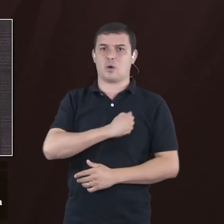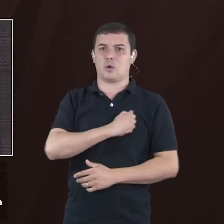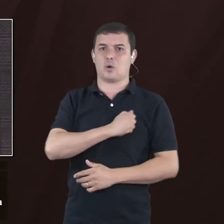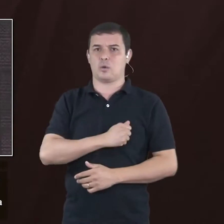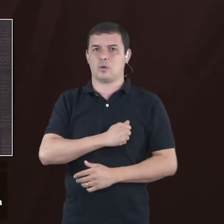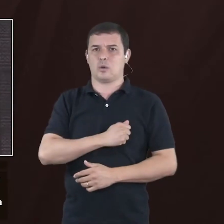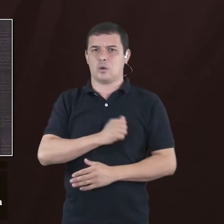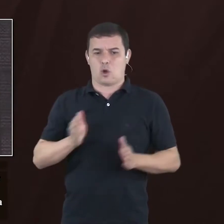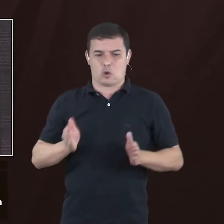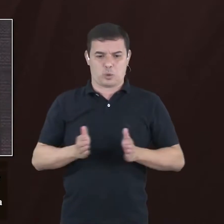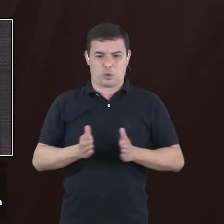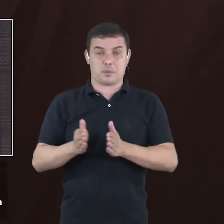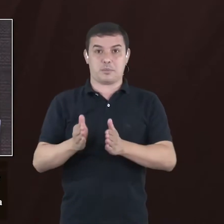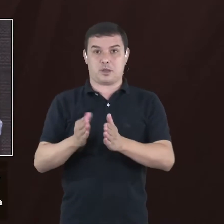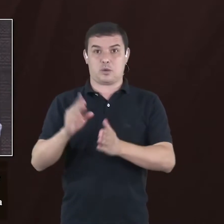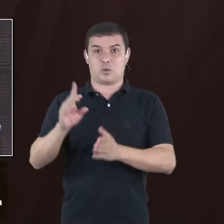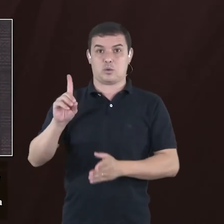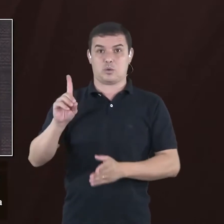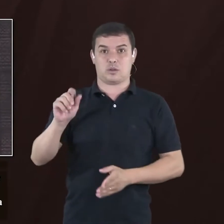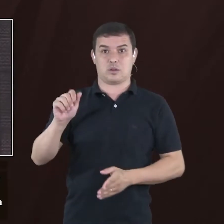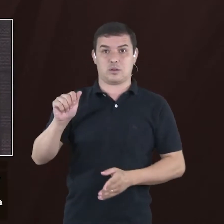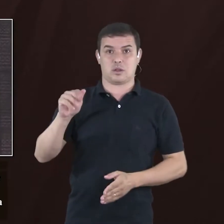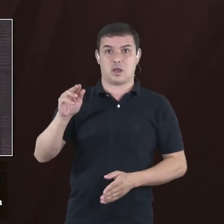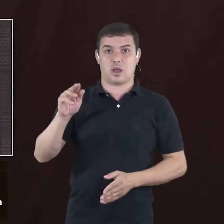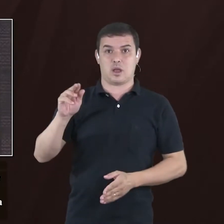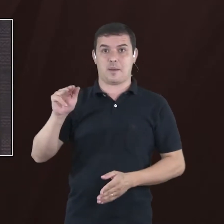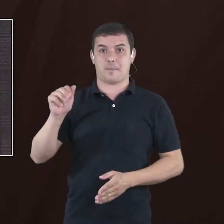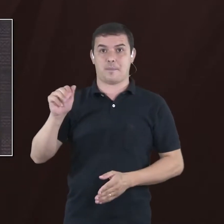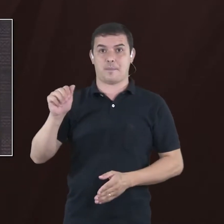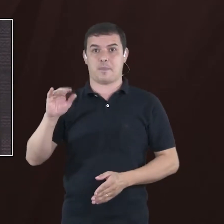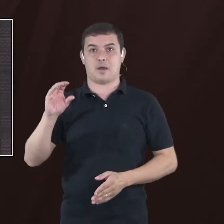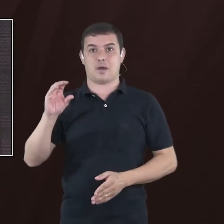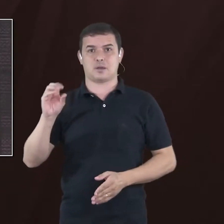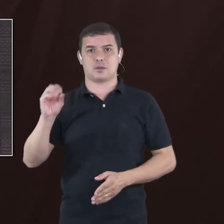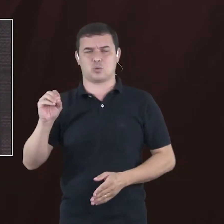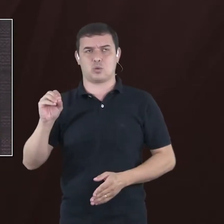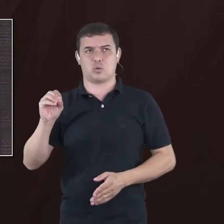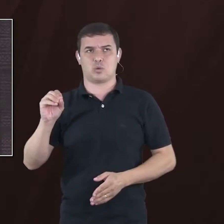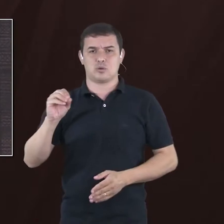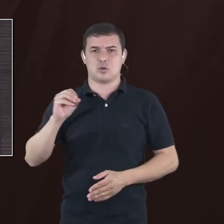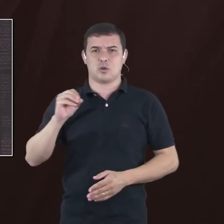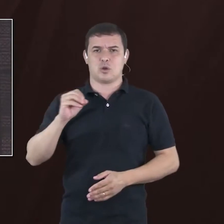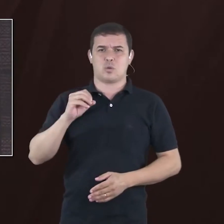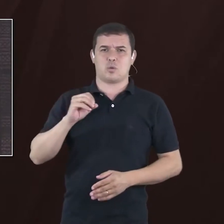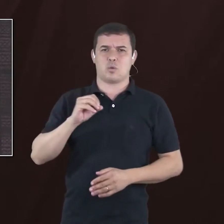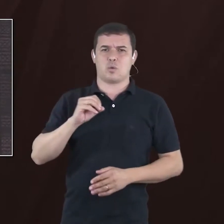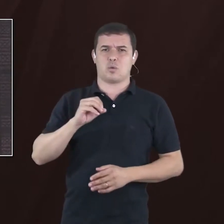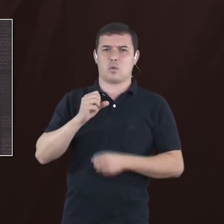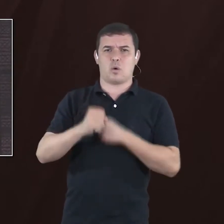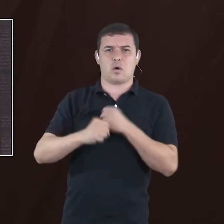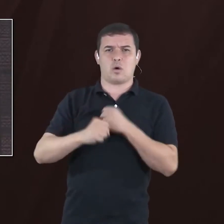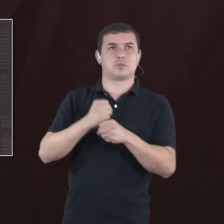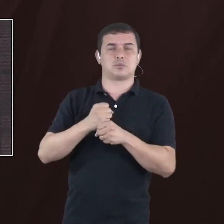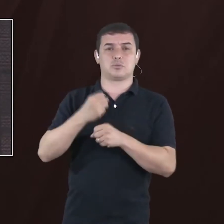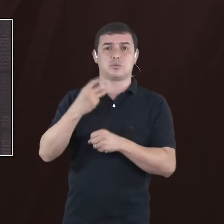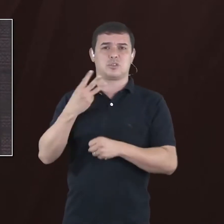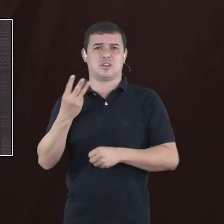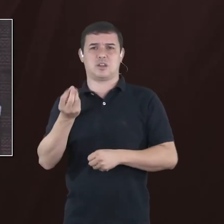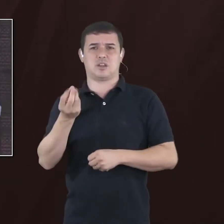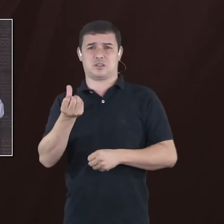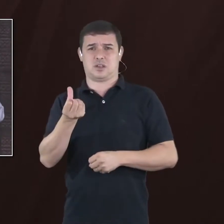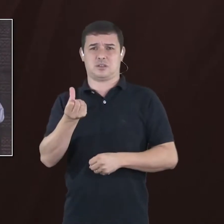deve ter acontecido por volta do ano 36. Por volta do ano 36.